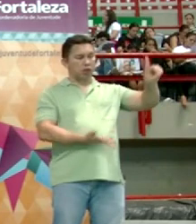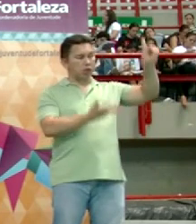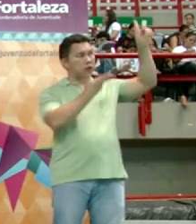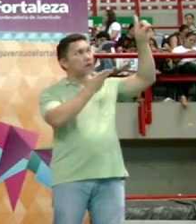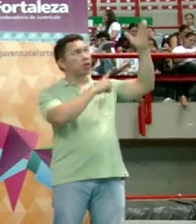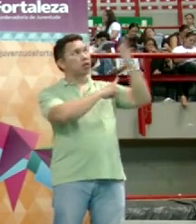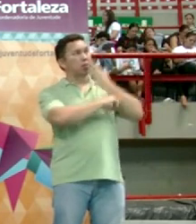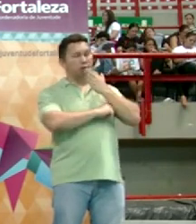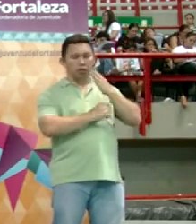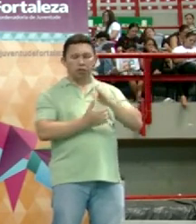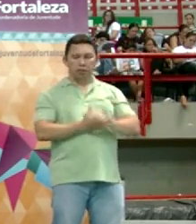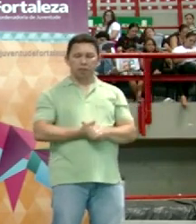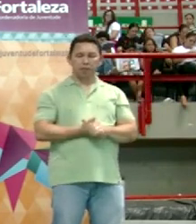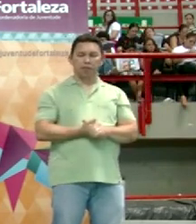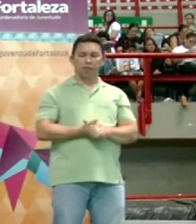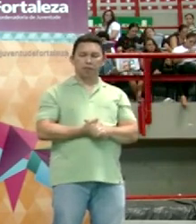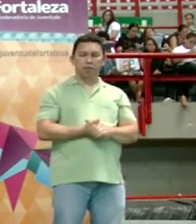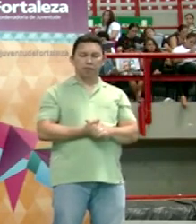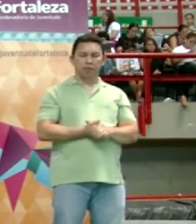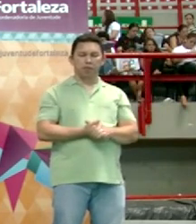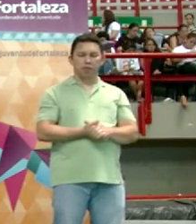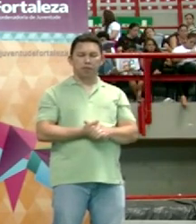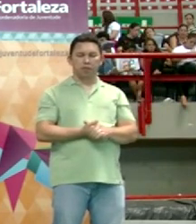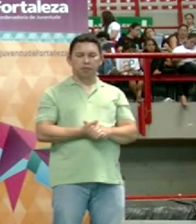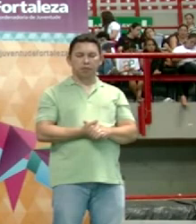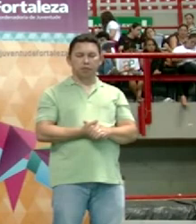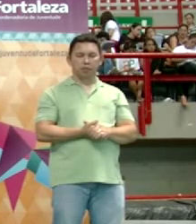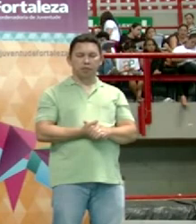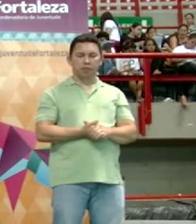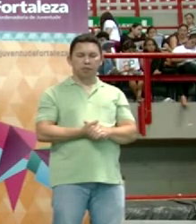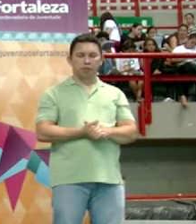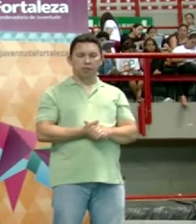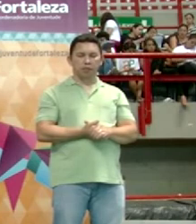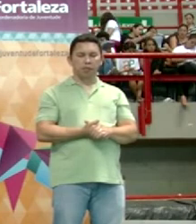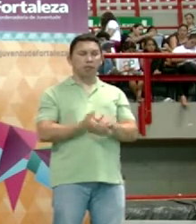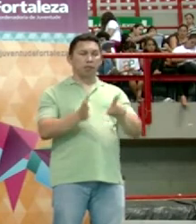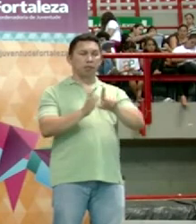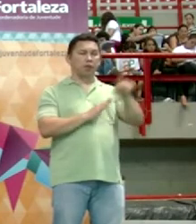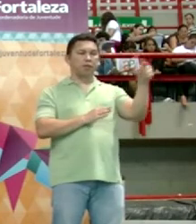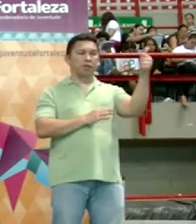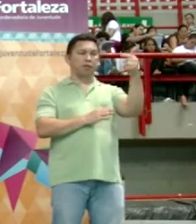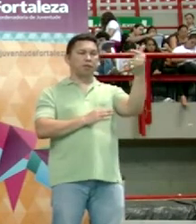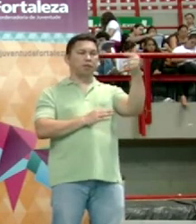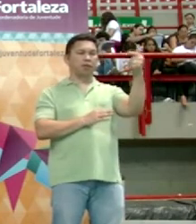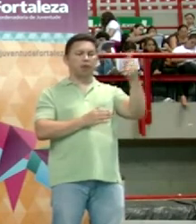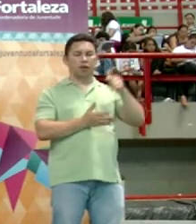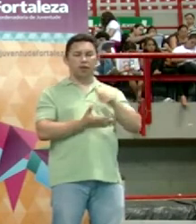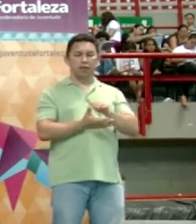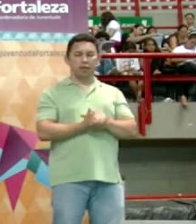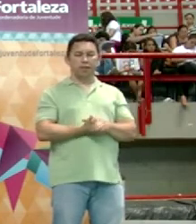Me ajude, né? Que a prova vai ser boa demais. Vamos ver a segunda.